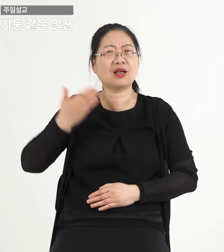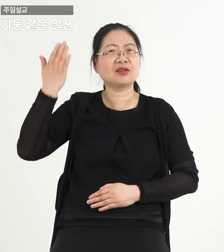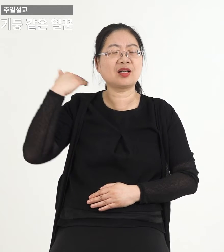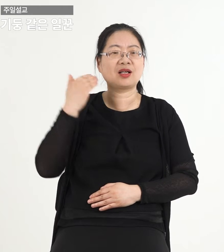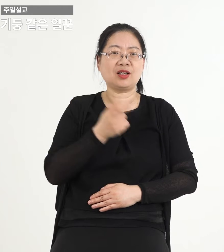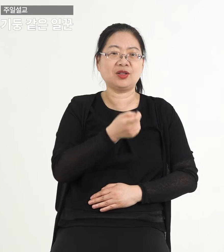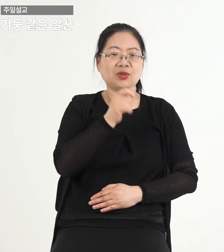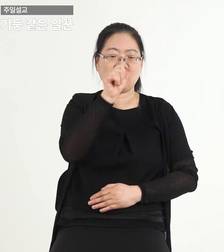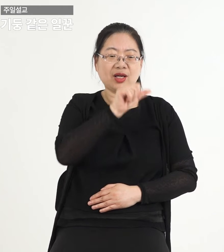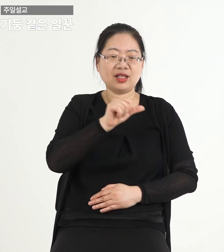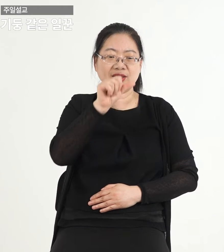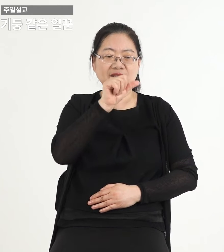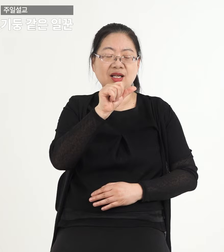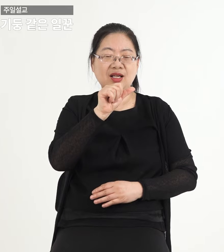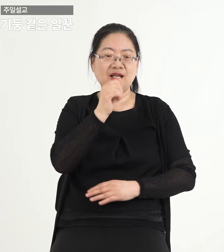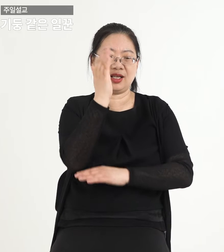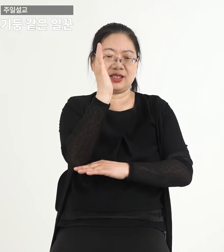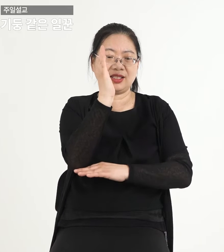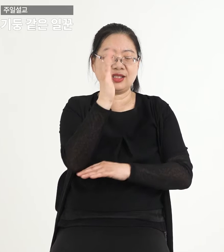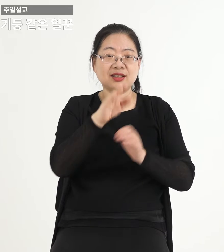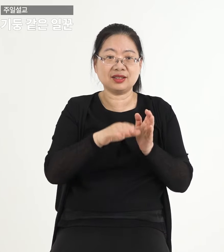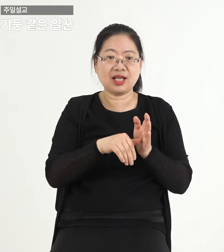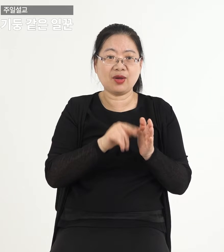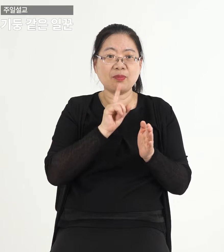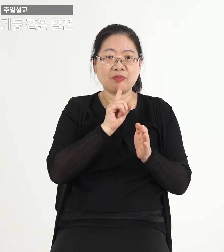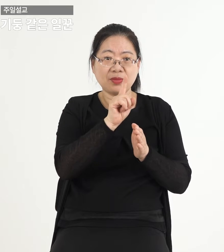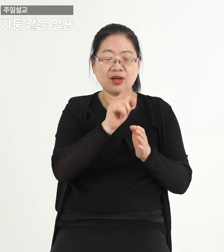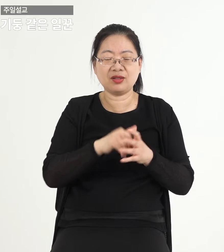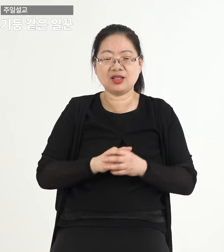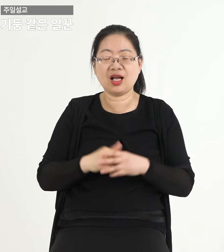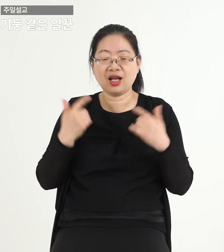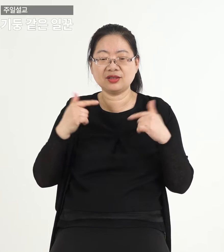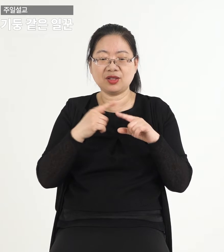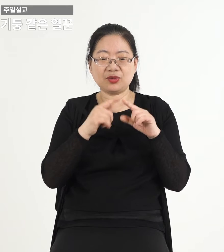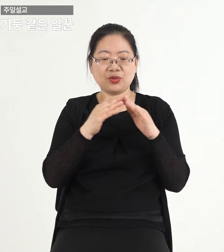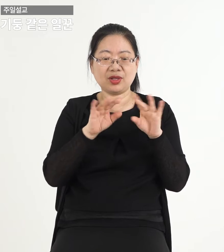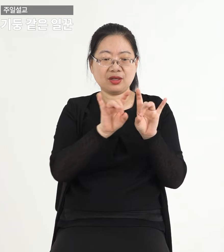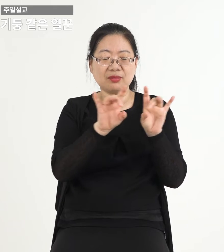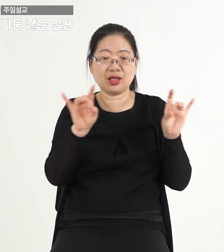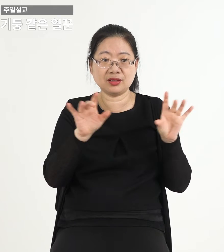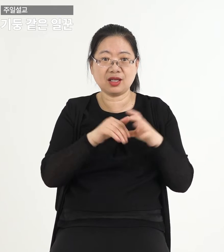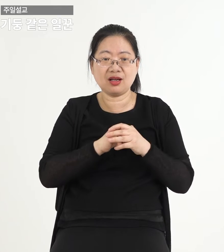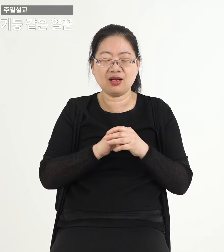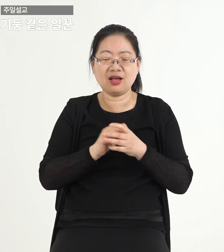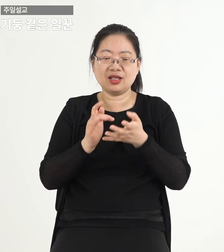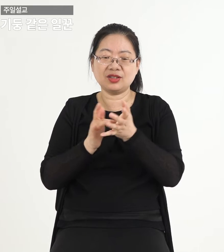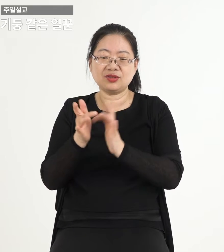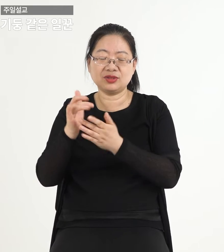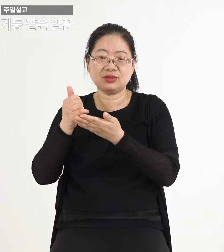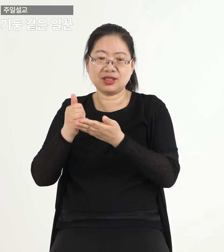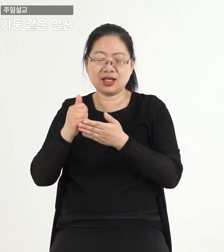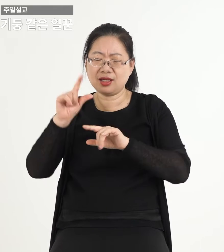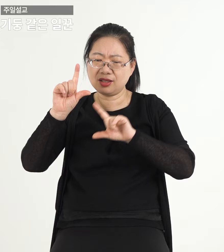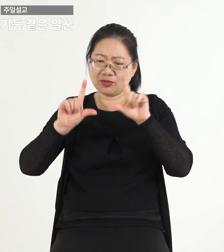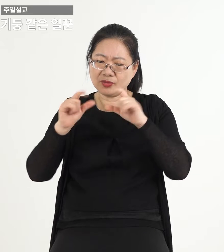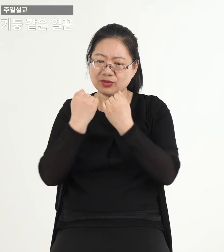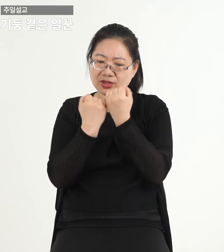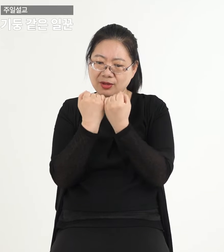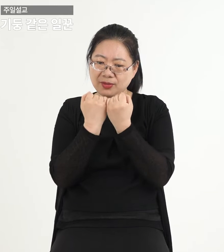항상 교회마다 그리스도에 대한 설명과 이미지가 똑같다고 했습니까? 다 다르다고